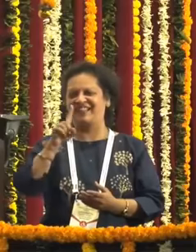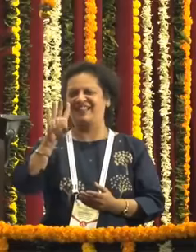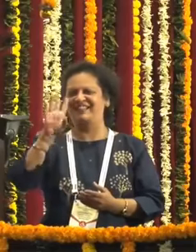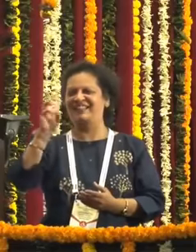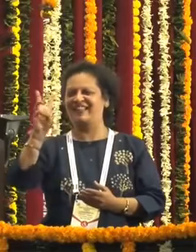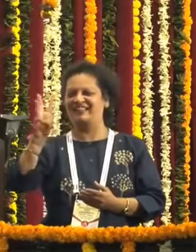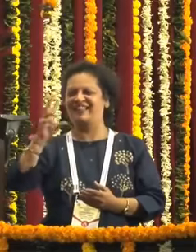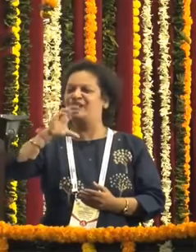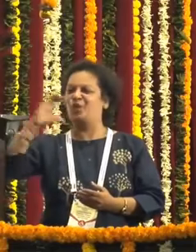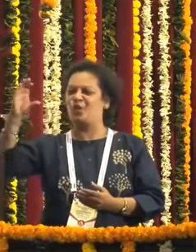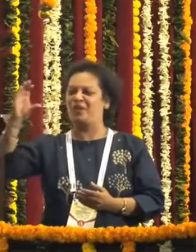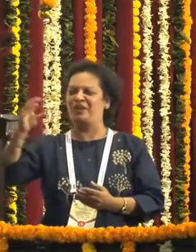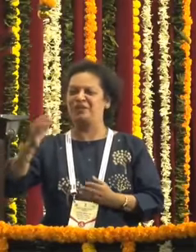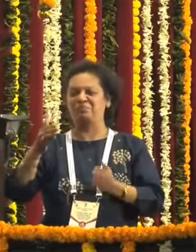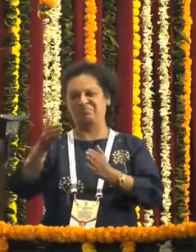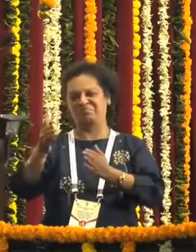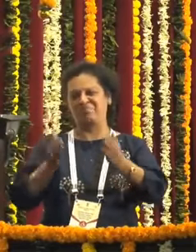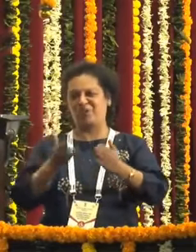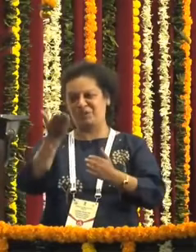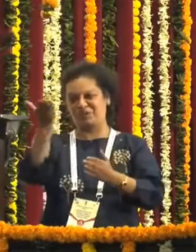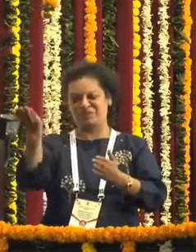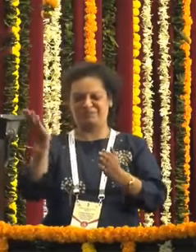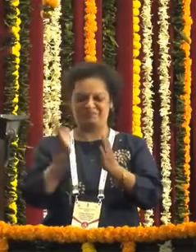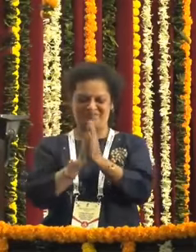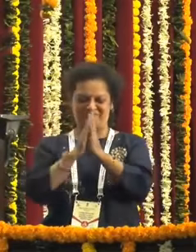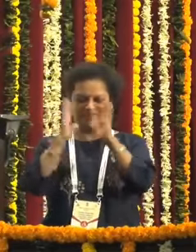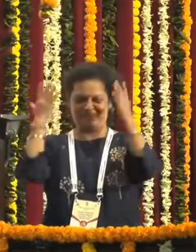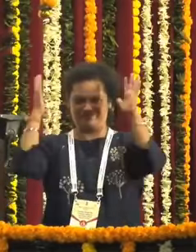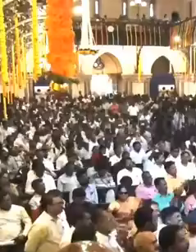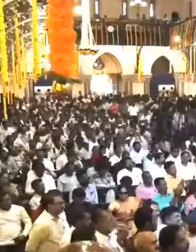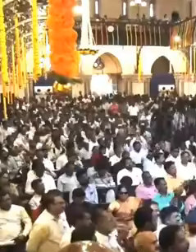1143 कोटी या दिव्यांग मंत्रालयासाठी त्याचं बजेट आहे.